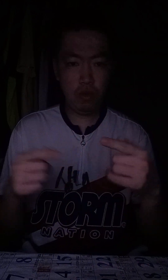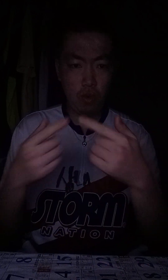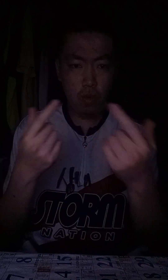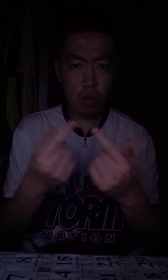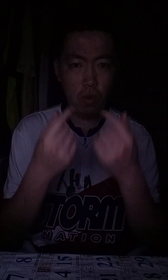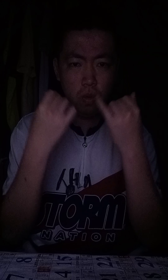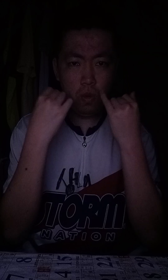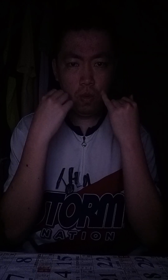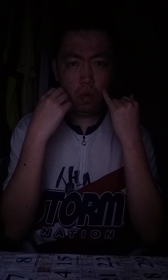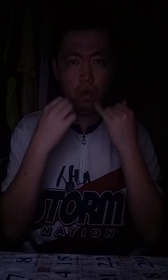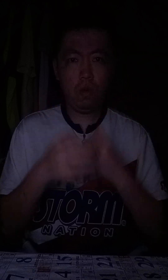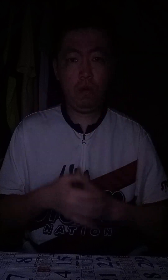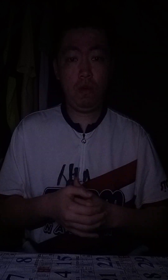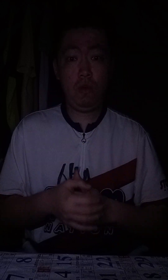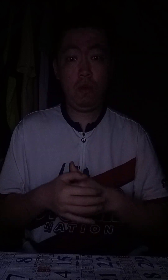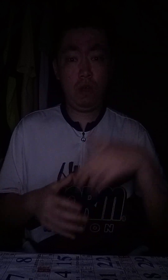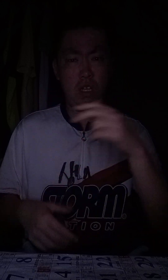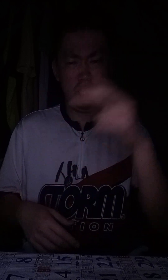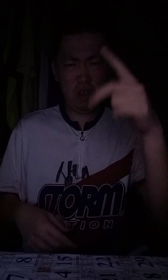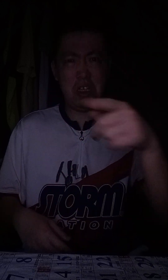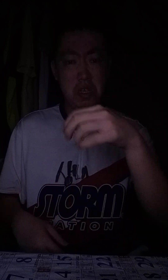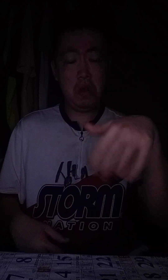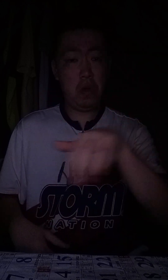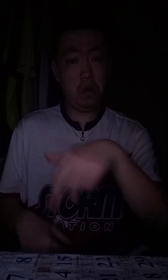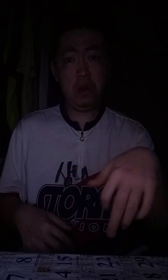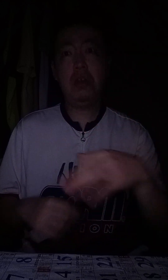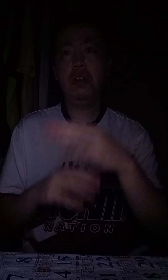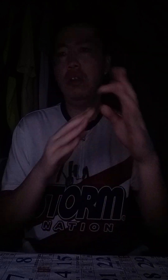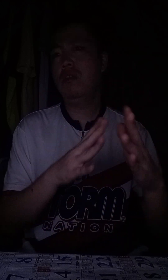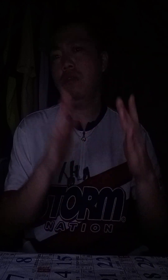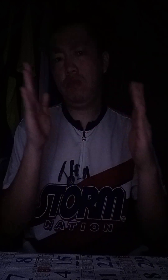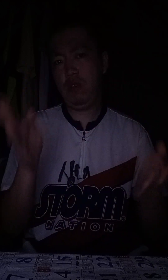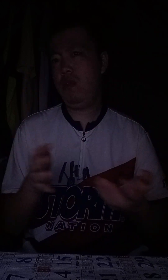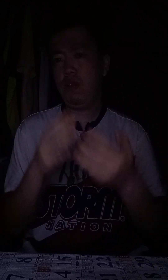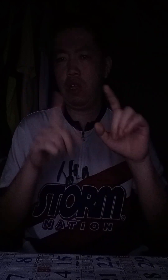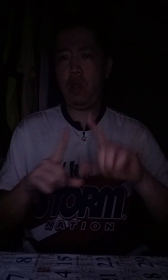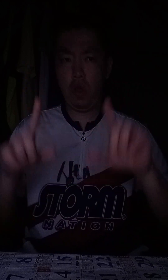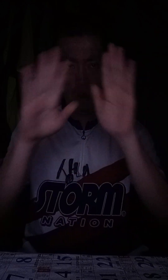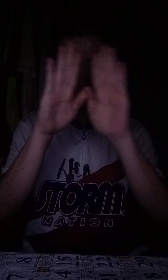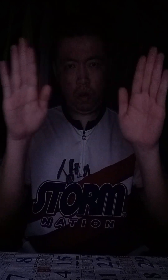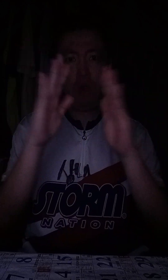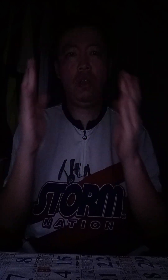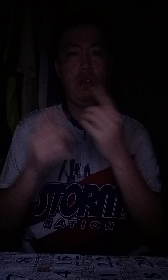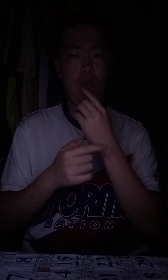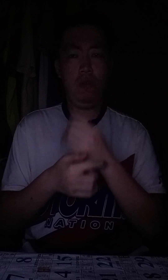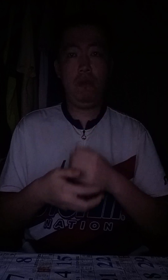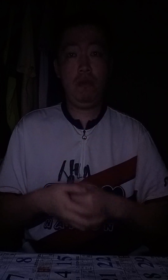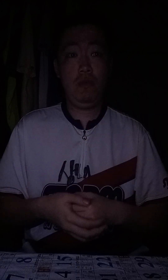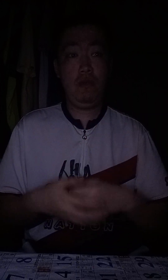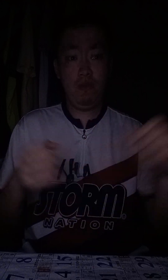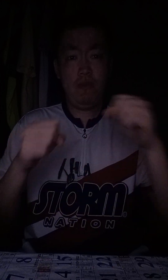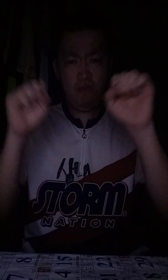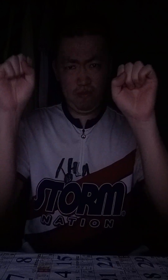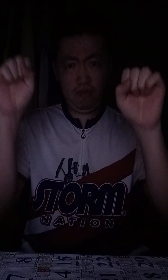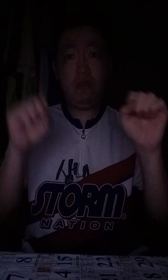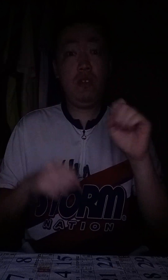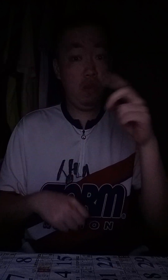구축됐습니다. 태양열과 지열 등 신재생 에너지 장비도 설치됐습니다. 올림픽을 통해서 이제